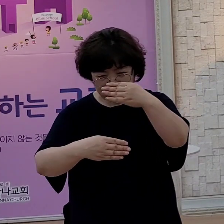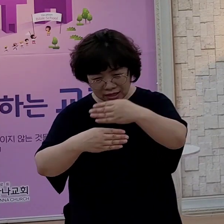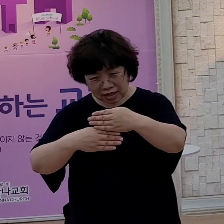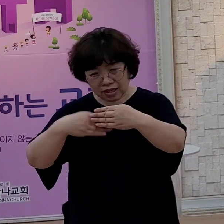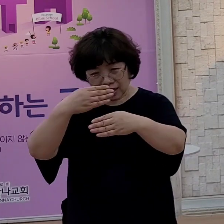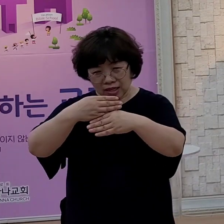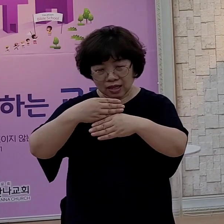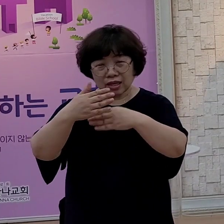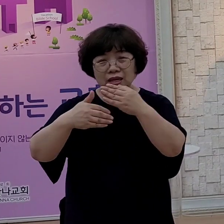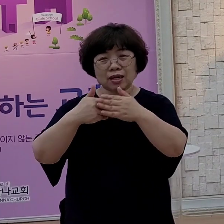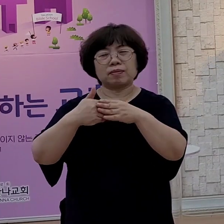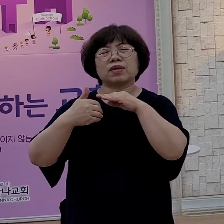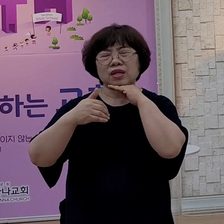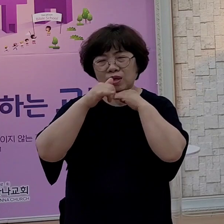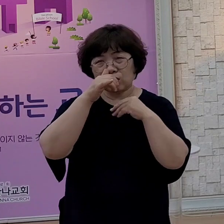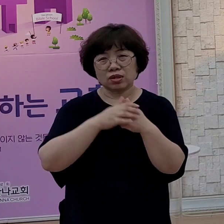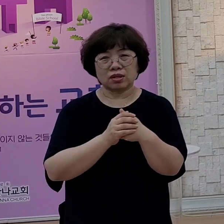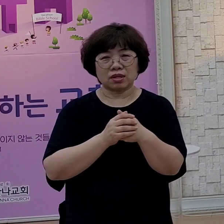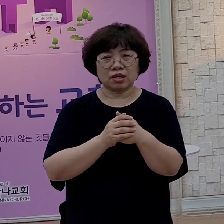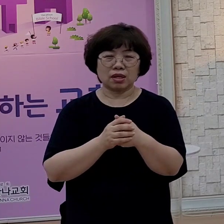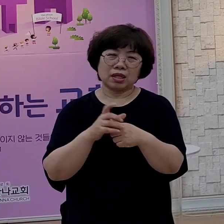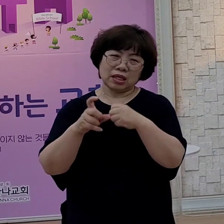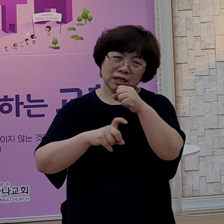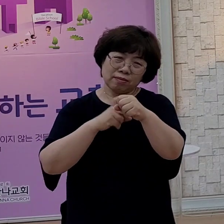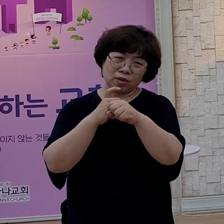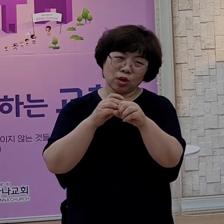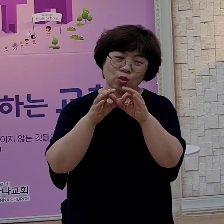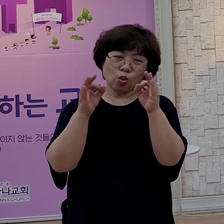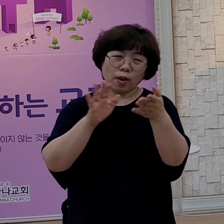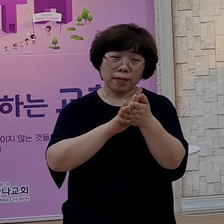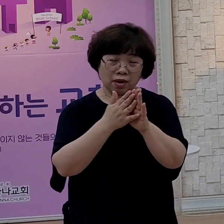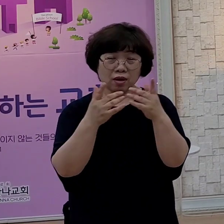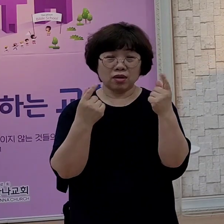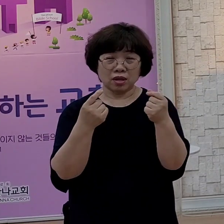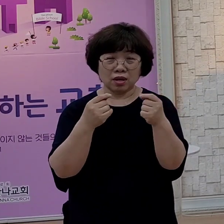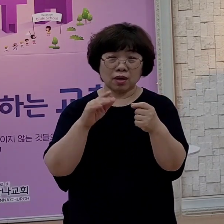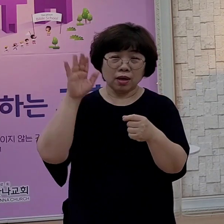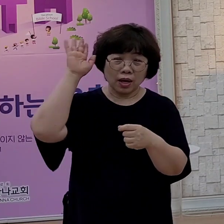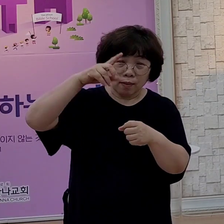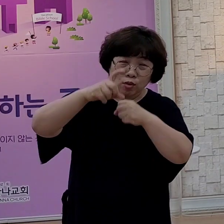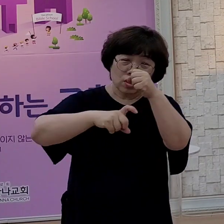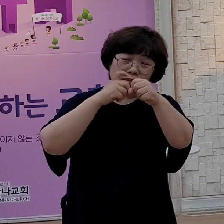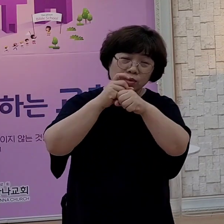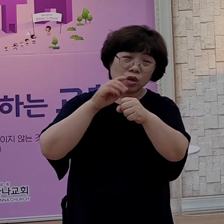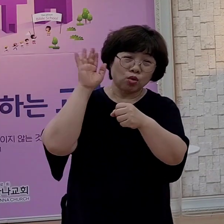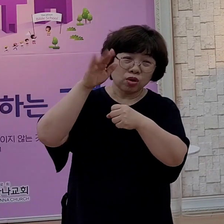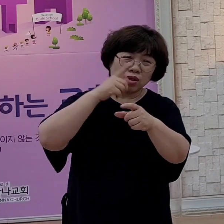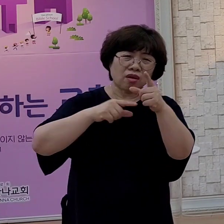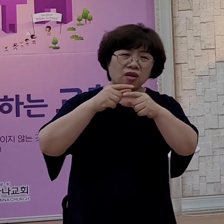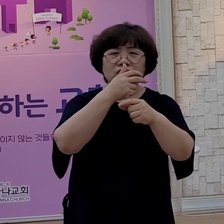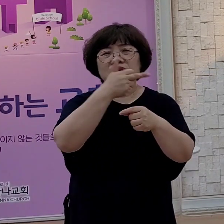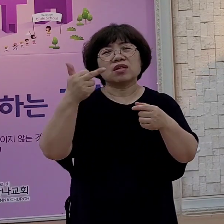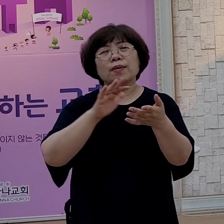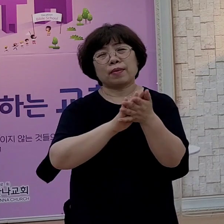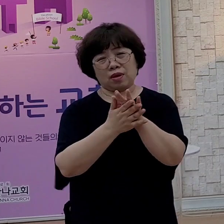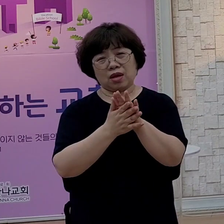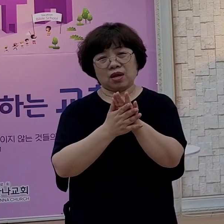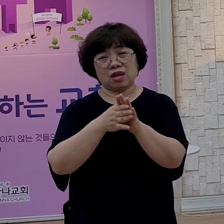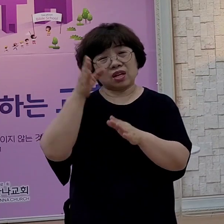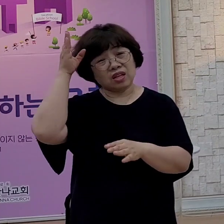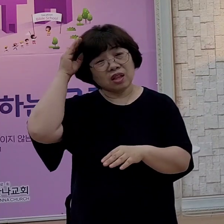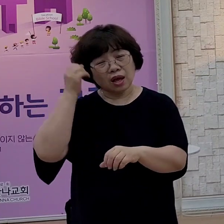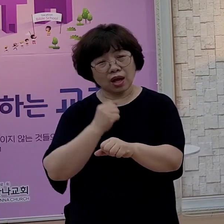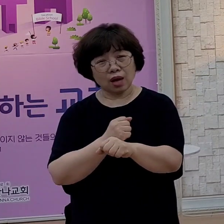앞으로의 10년을 보면 또 그 사람도 그렇게 바뀌어 간단 말이지. 이게 하나님의 역사다라는 사실을 기억하시고요. 언제까지? 이